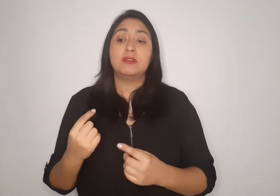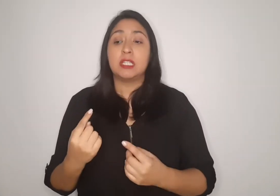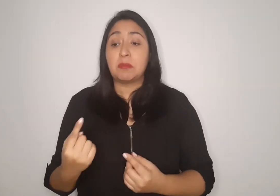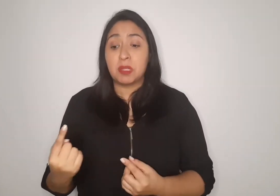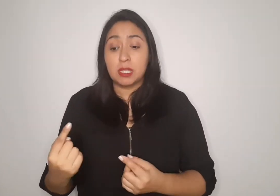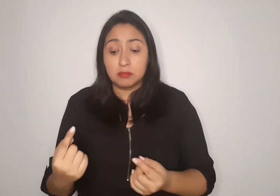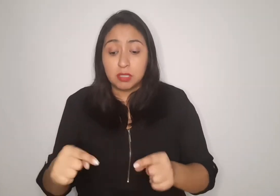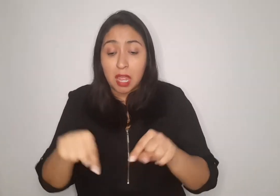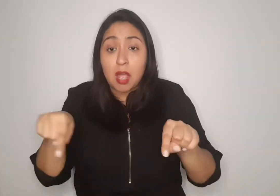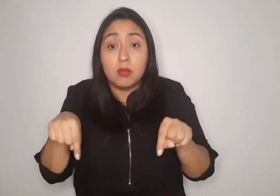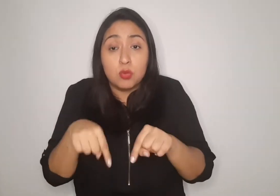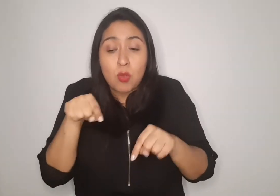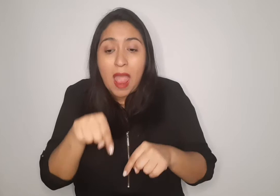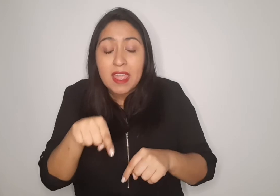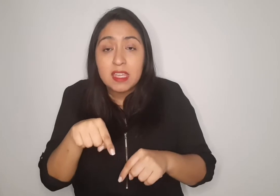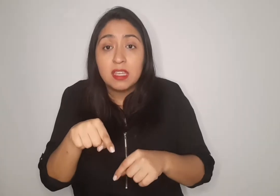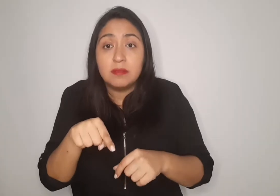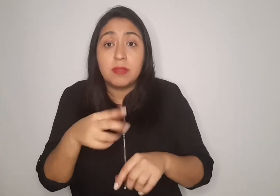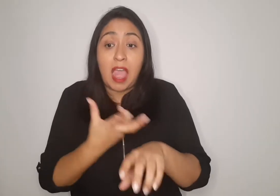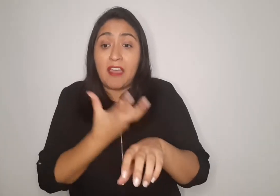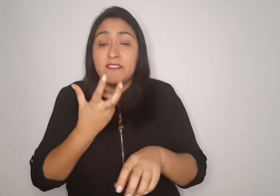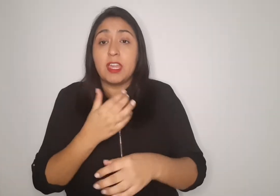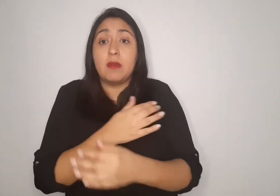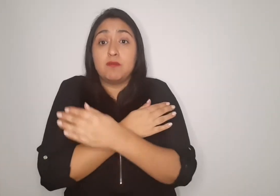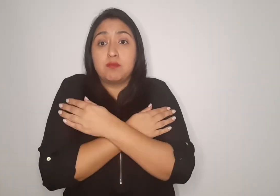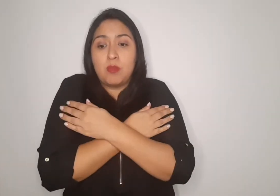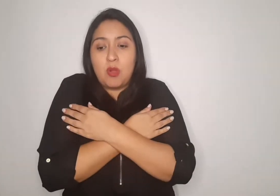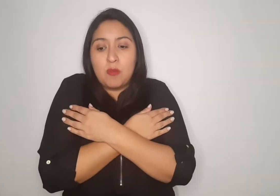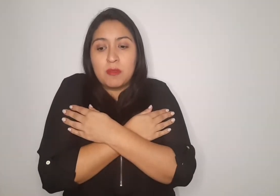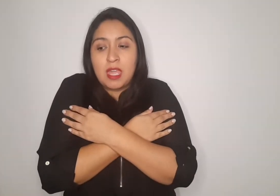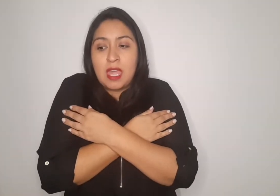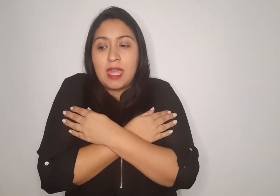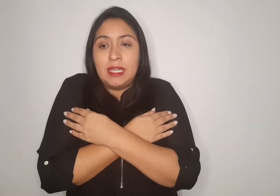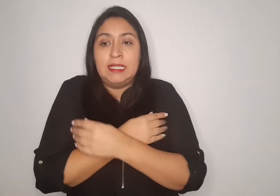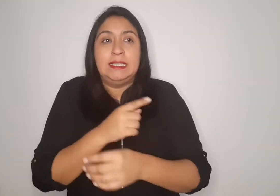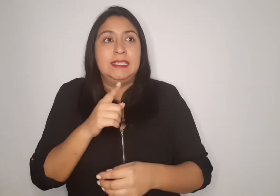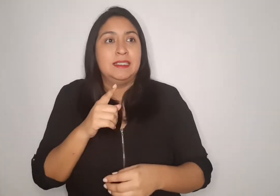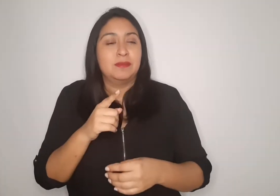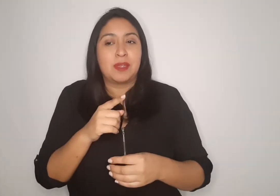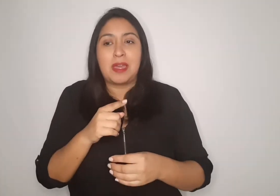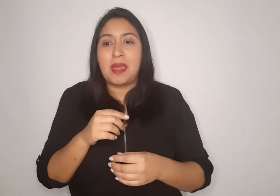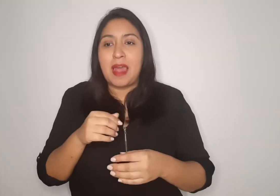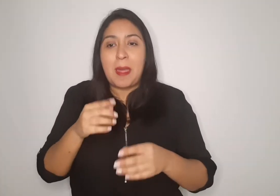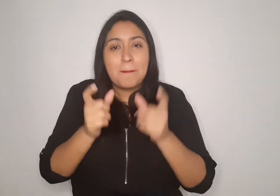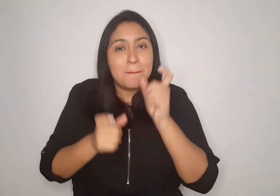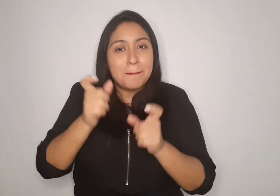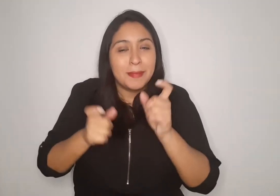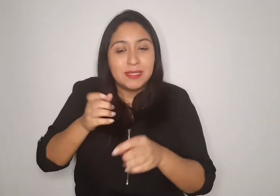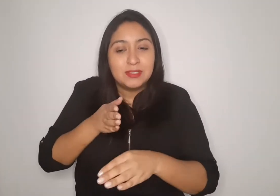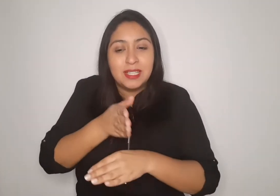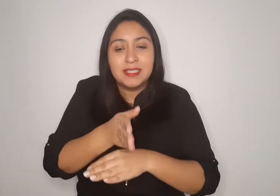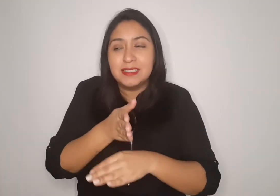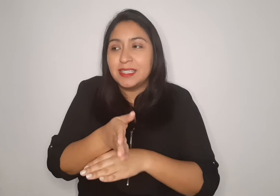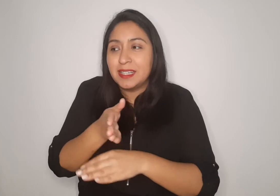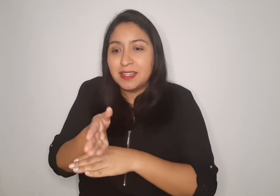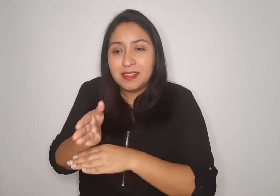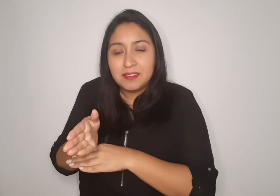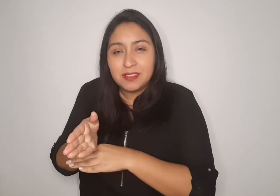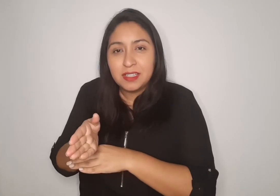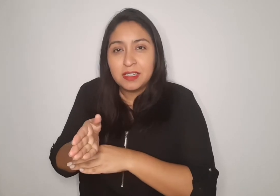chinchorro, que causaba todo tipo de reacciones, ¿no? Desde,